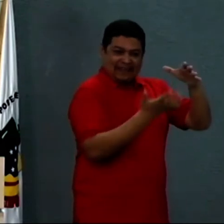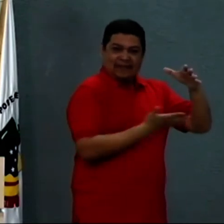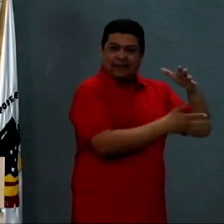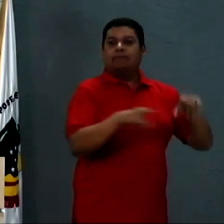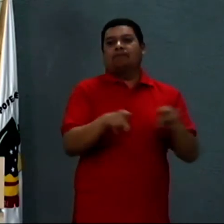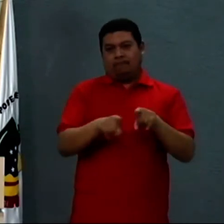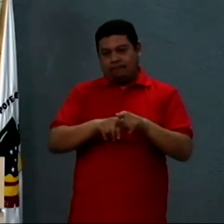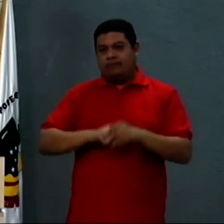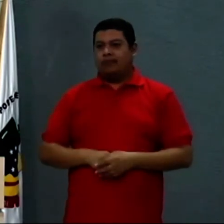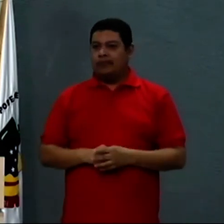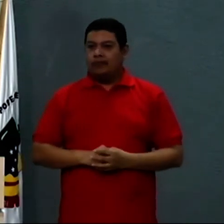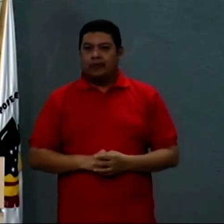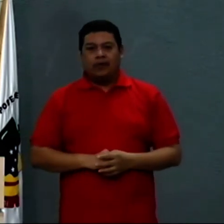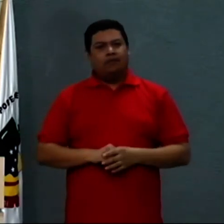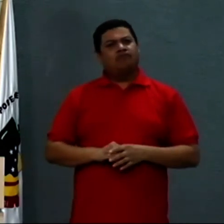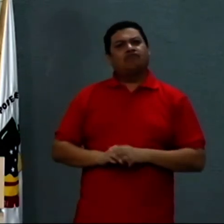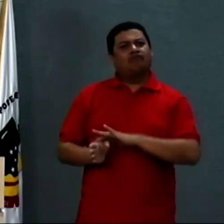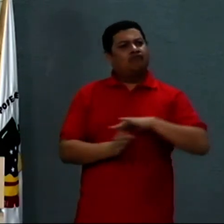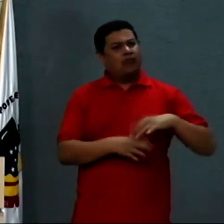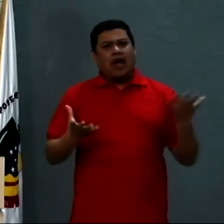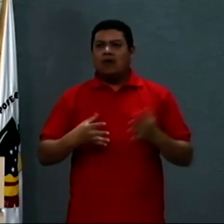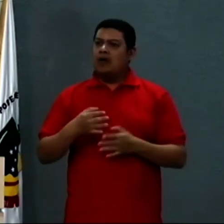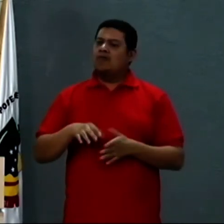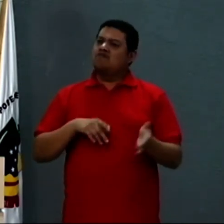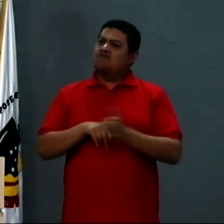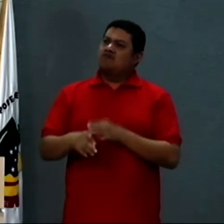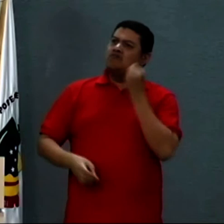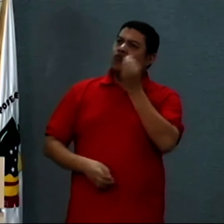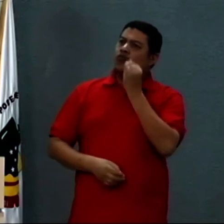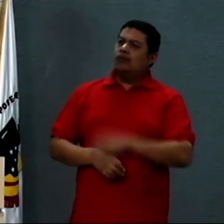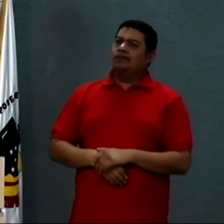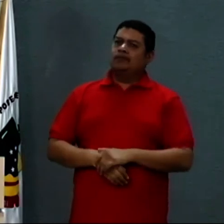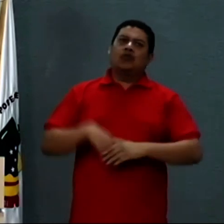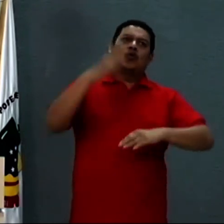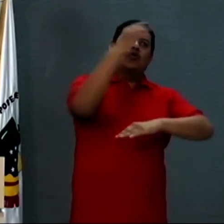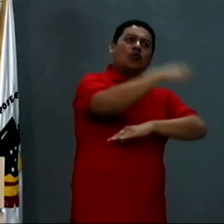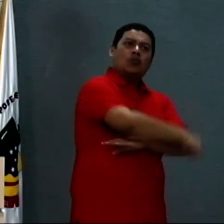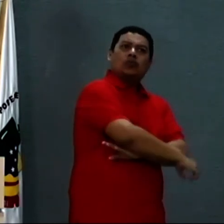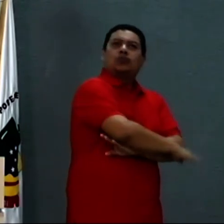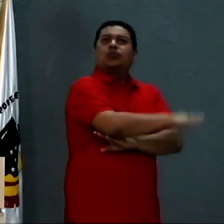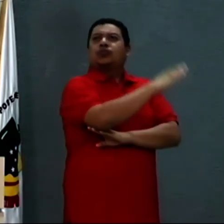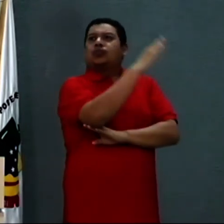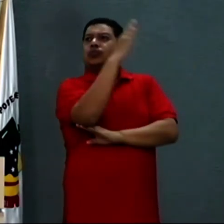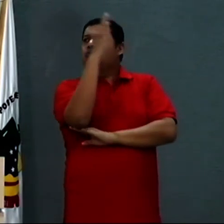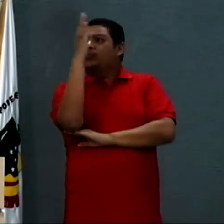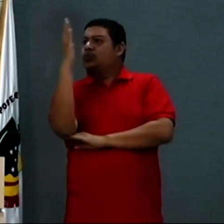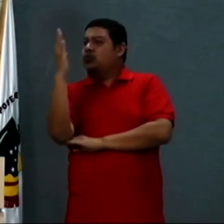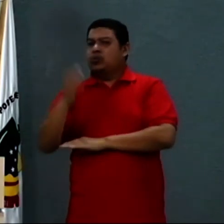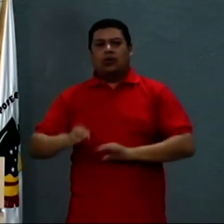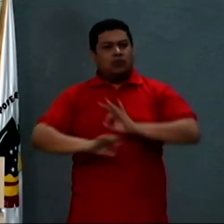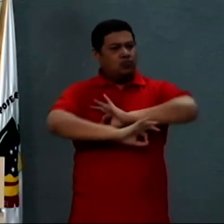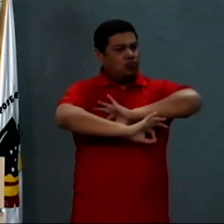casas ali em volta. Aí eu fico me questionando. Num dia fazendo tudo isso, e esperamos quase 25 anos, e